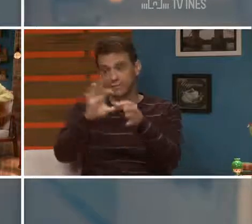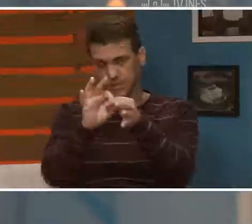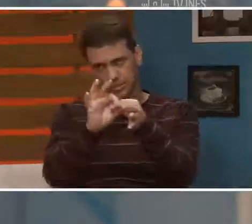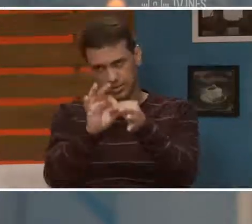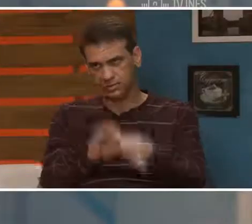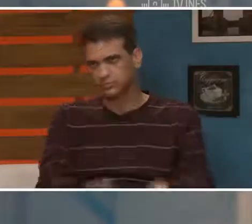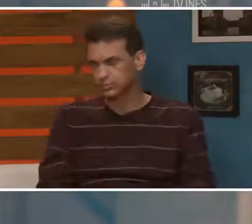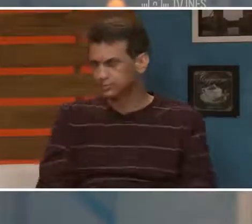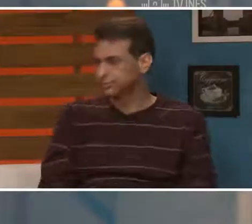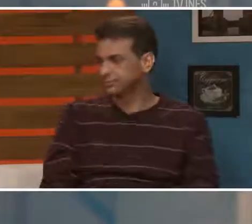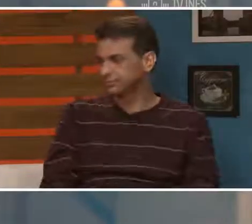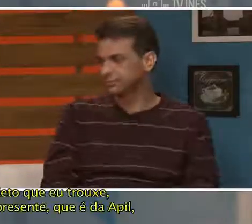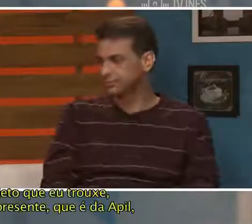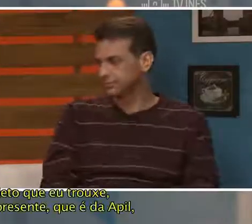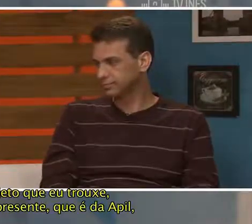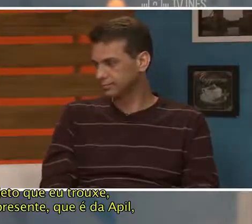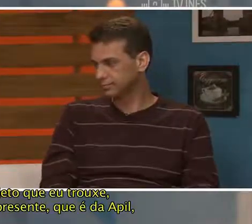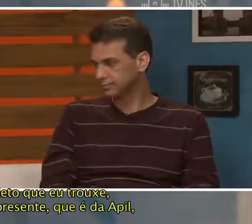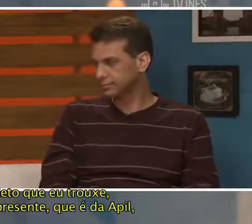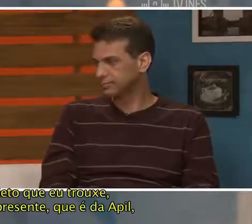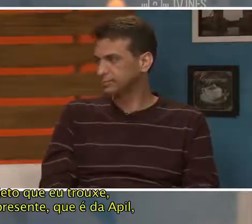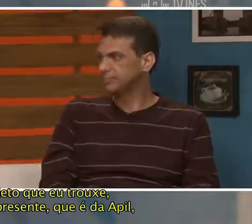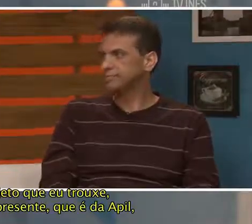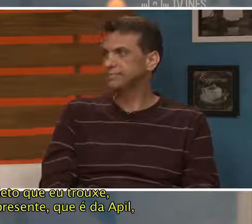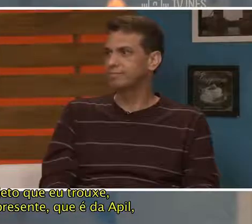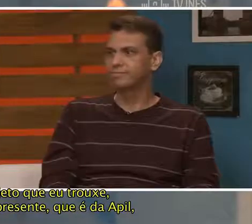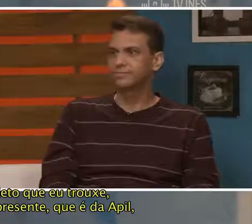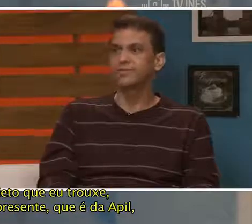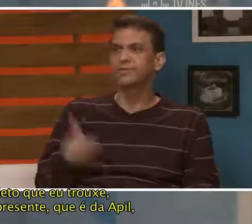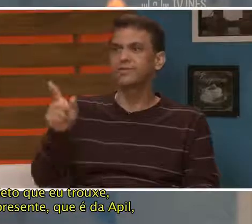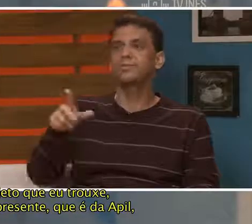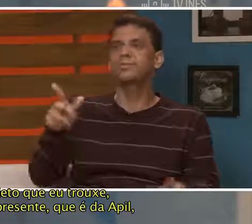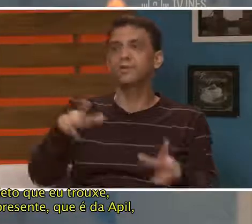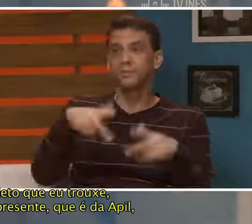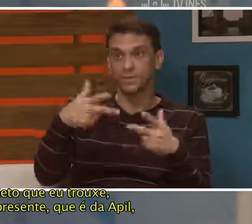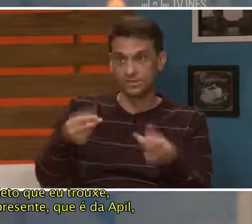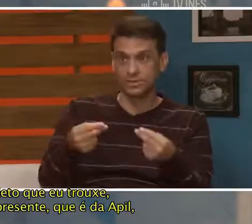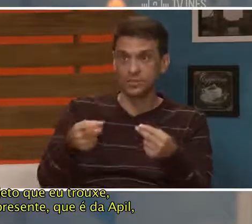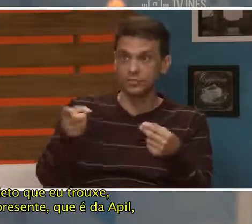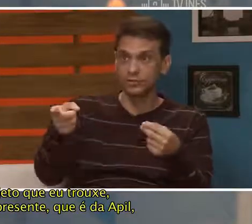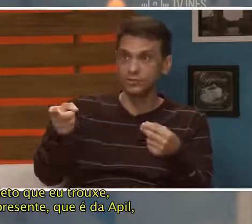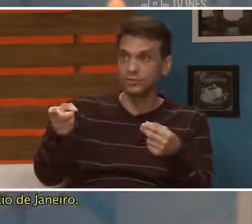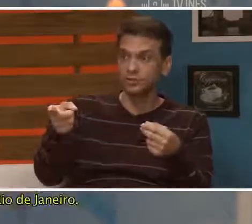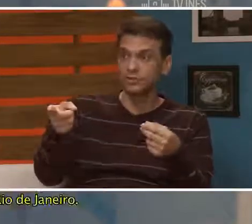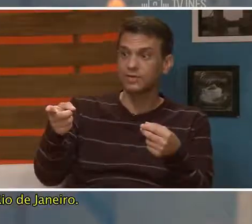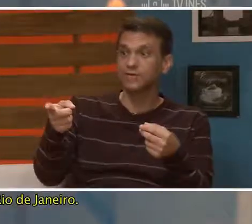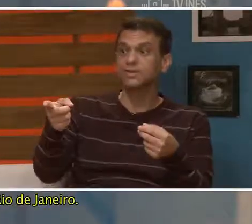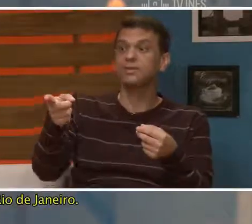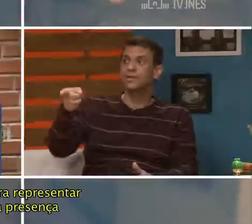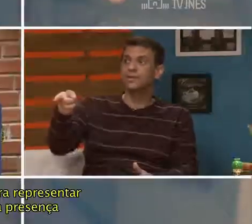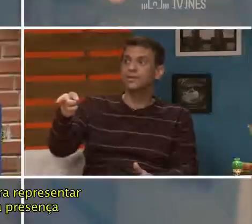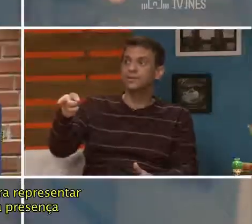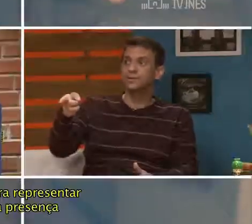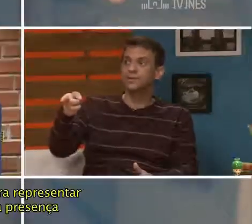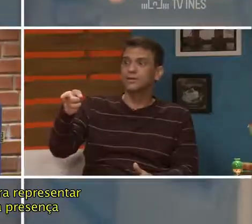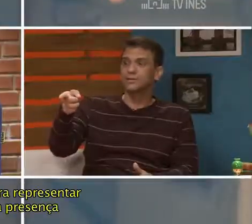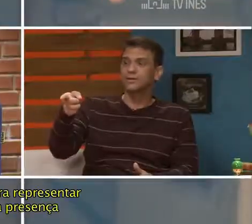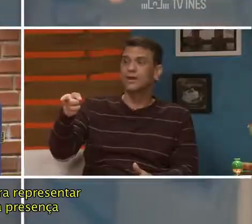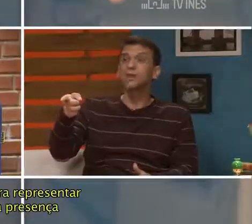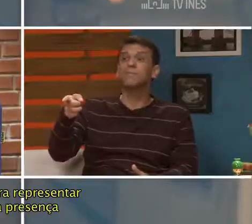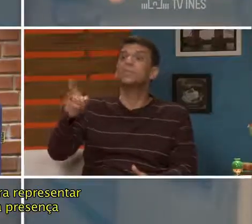FENEIS. Um outro objeto que eu trouxe também, um presente, que é da APIL, do Rio de Janeiro, é